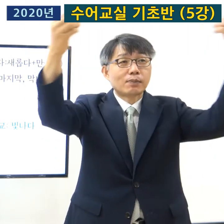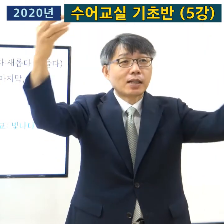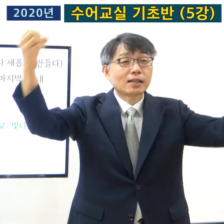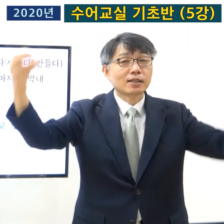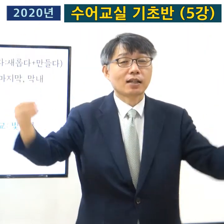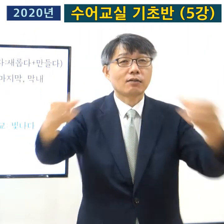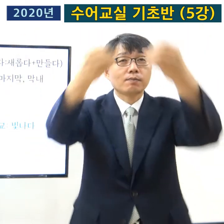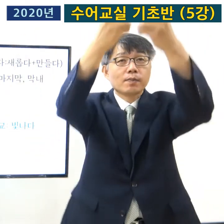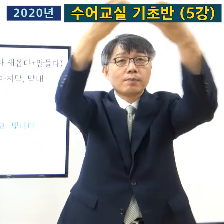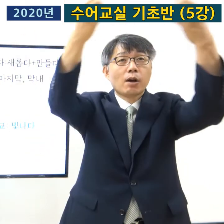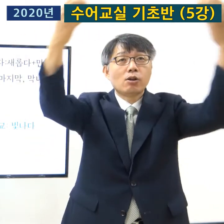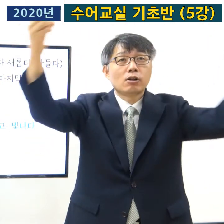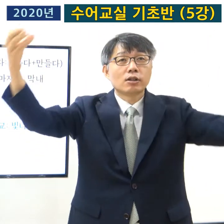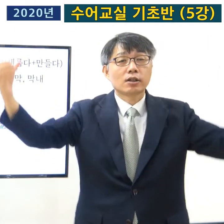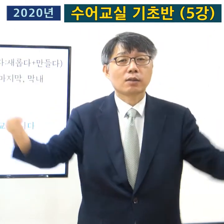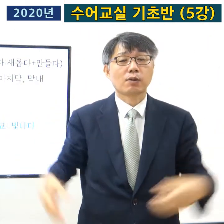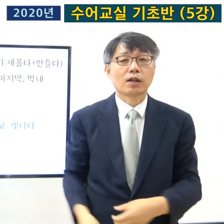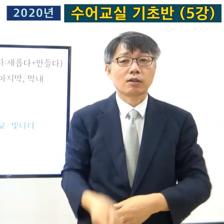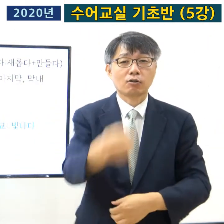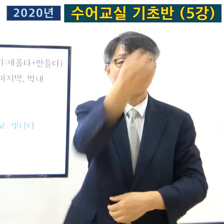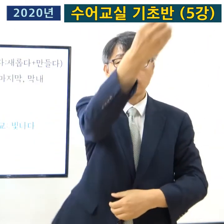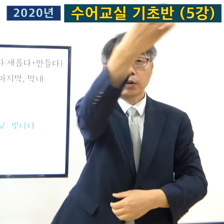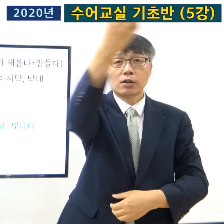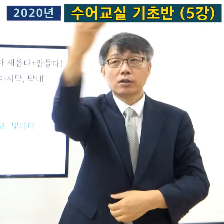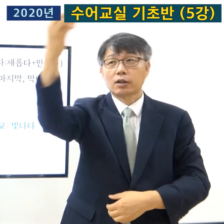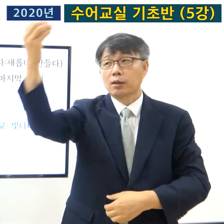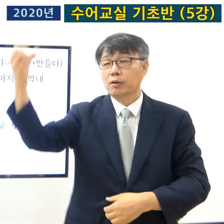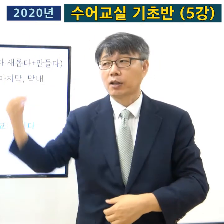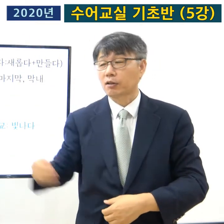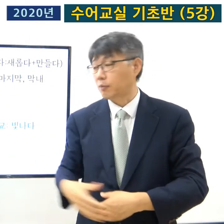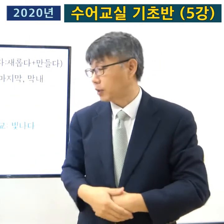빛나는 거잖아요. 별 이렇게 표현하기도 하고요. 별 이렇게 표현하기도 합니다.